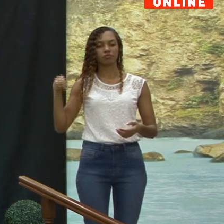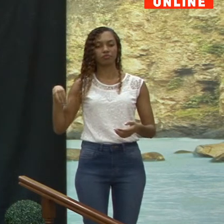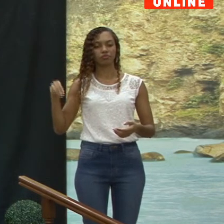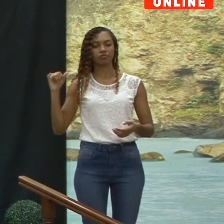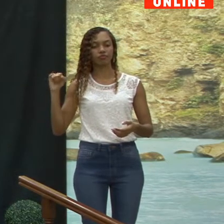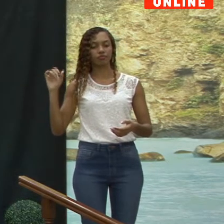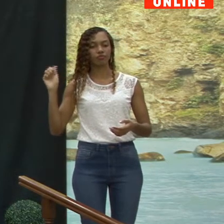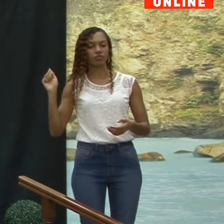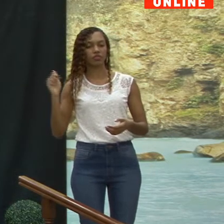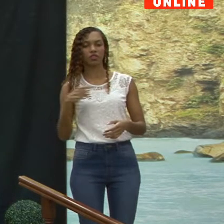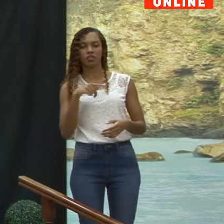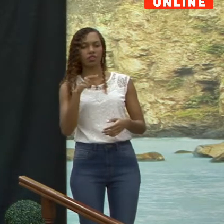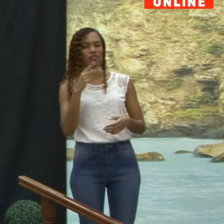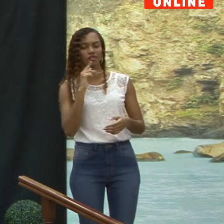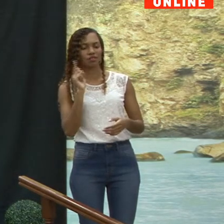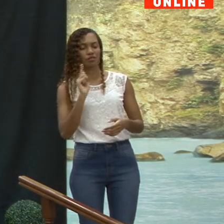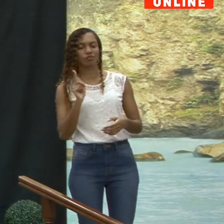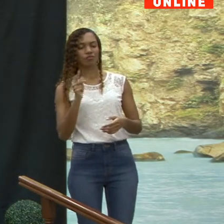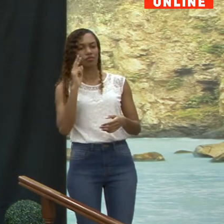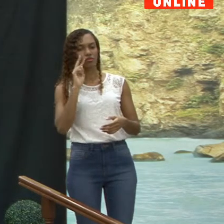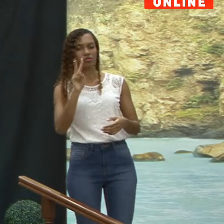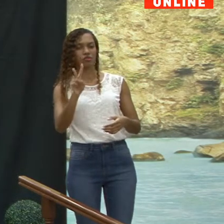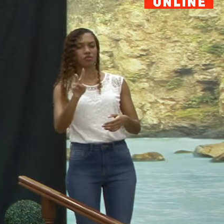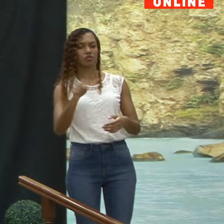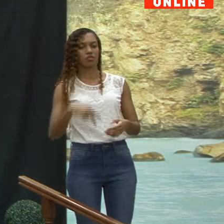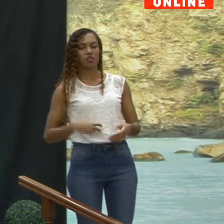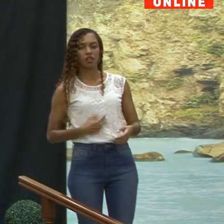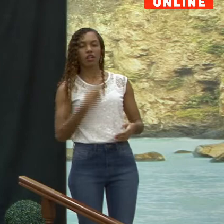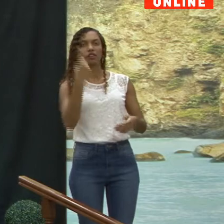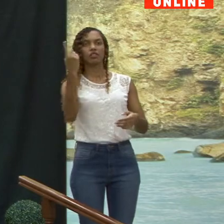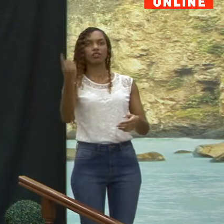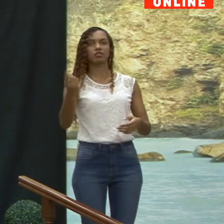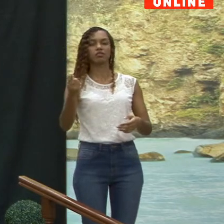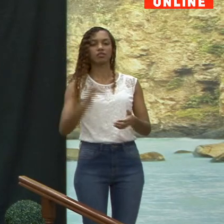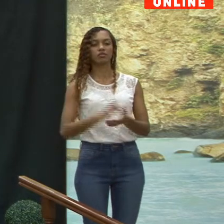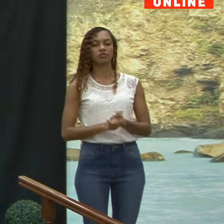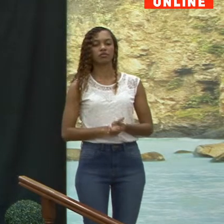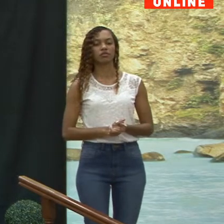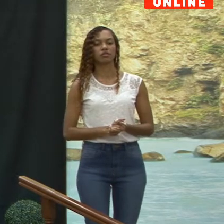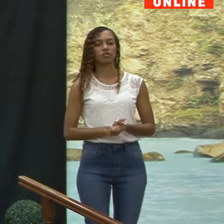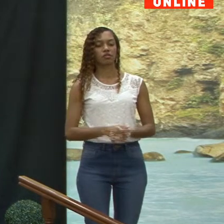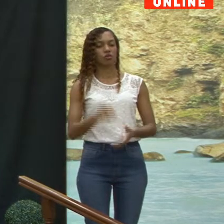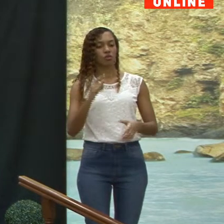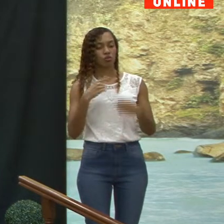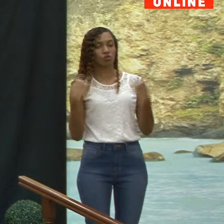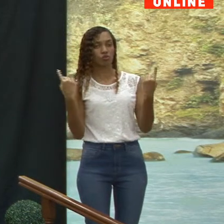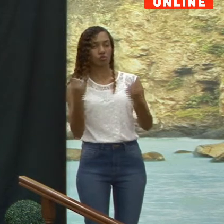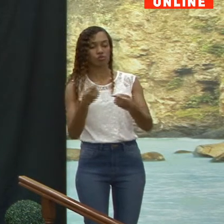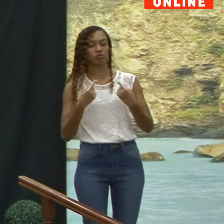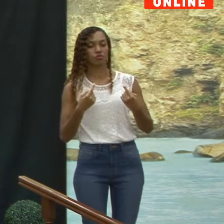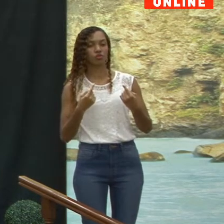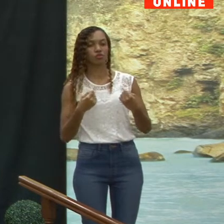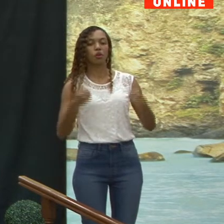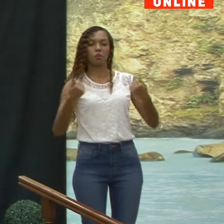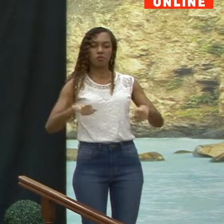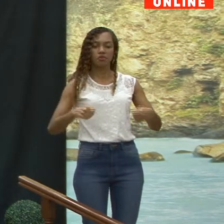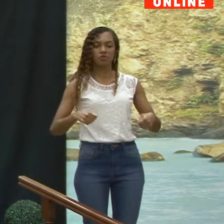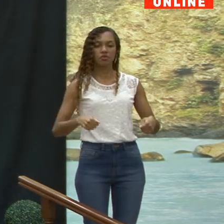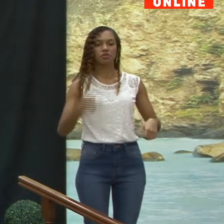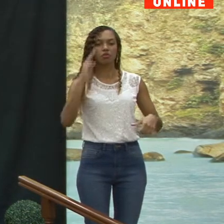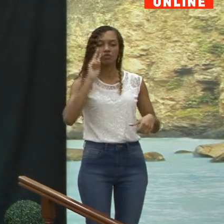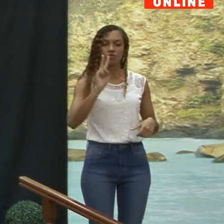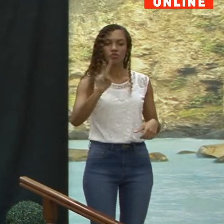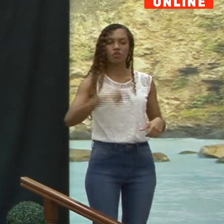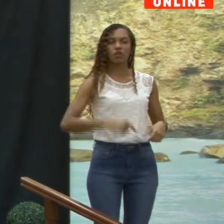Nós precisamos enxergar além. Que Deus é que nós estamos servindo? Que é o